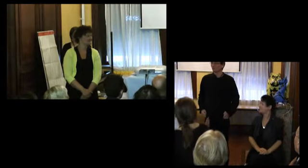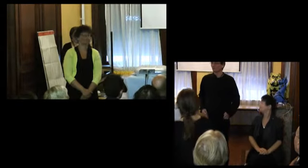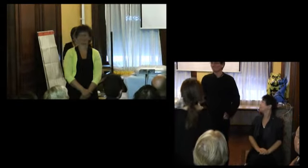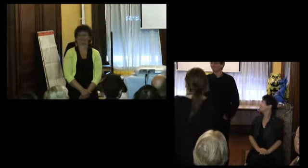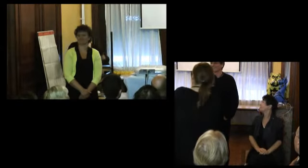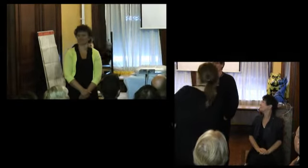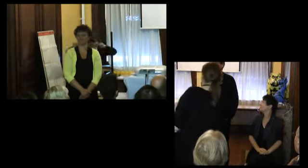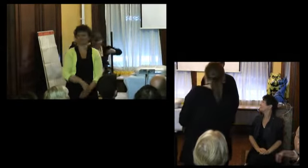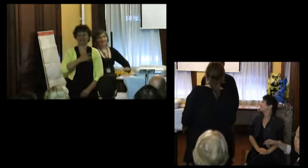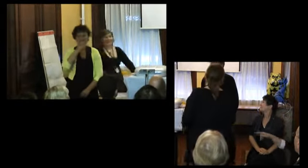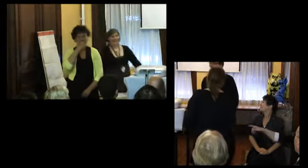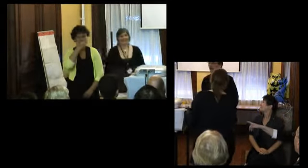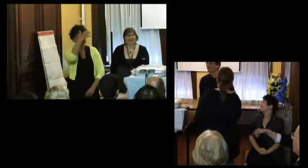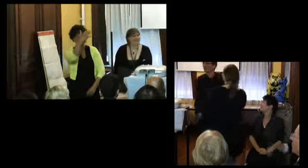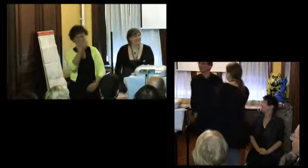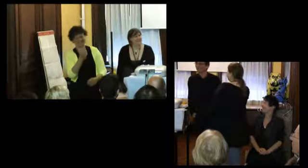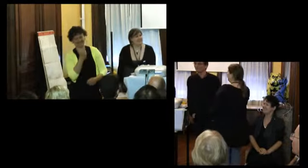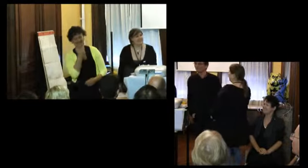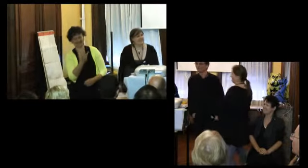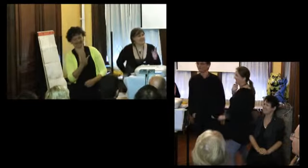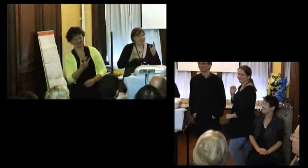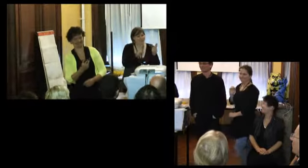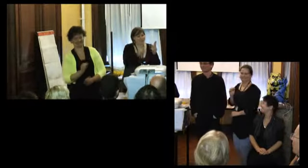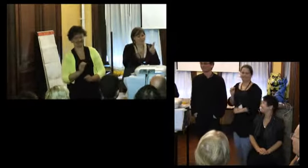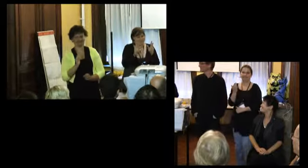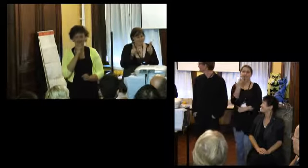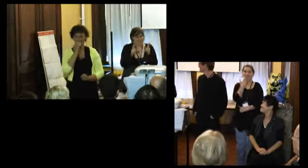à tous. Je vais vous présenter.